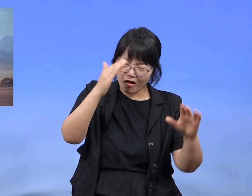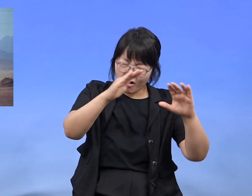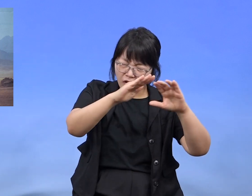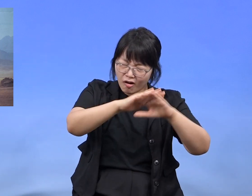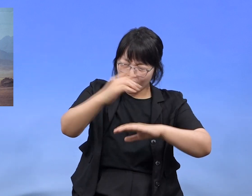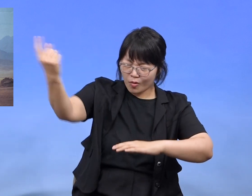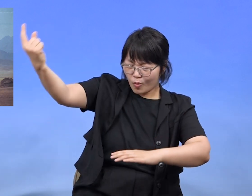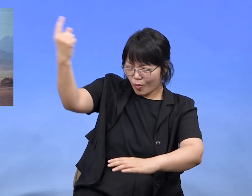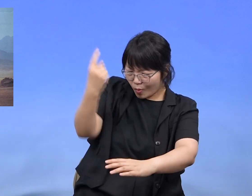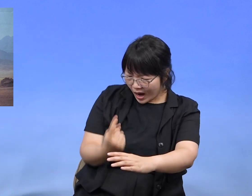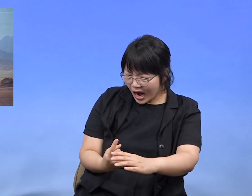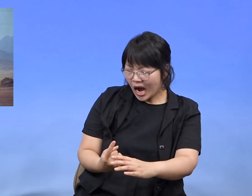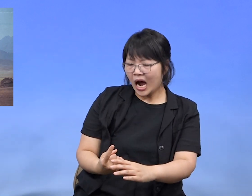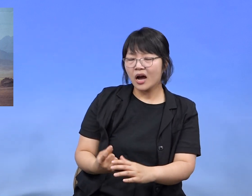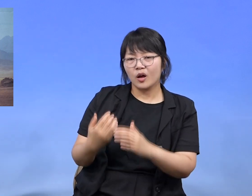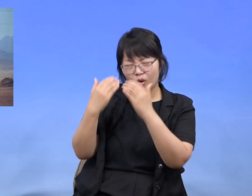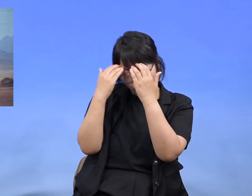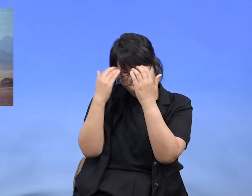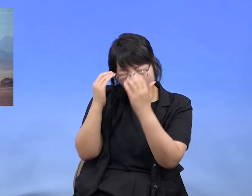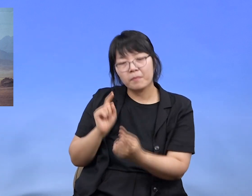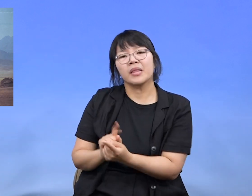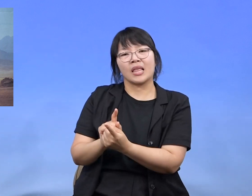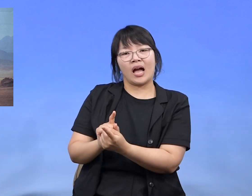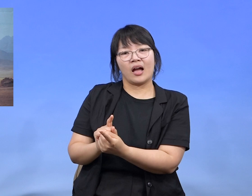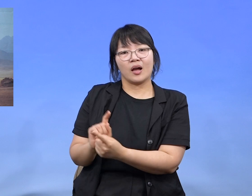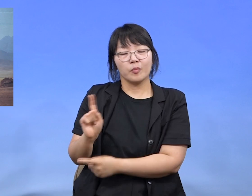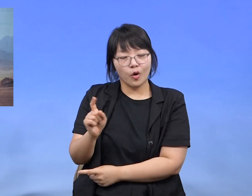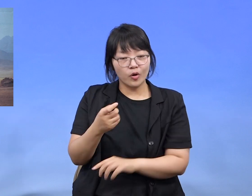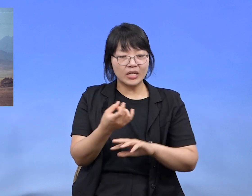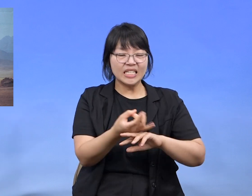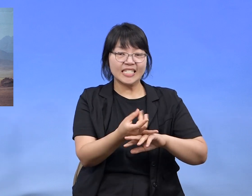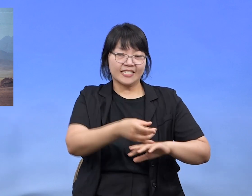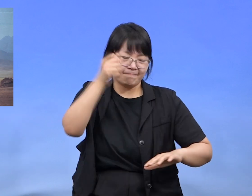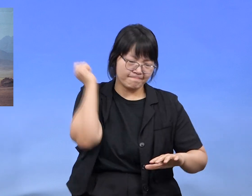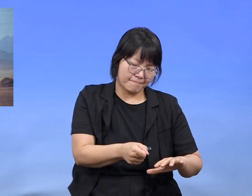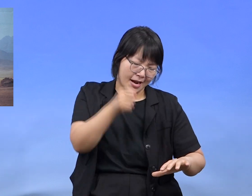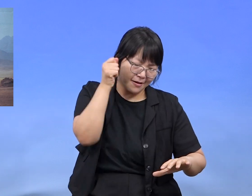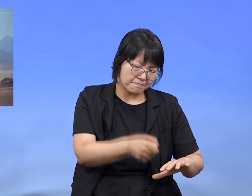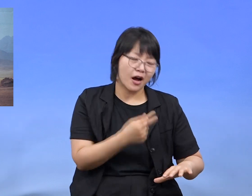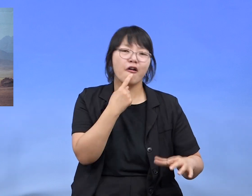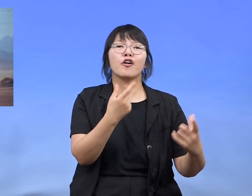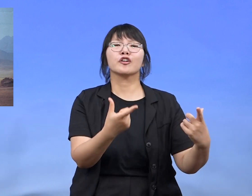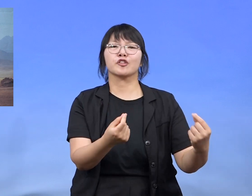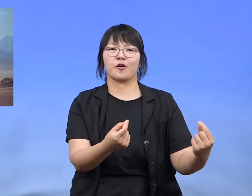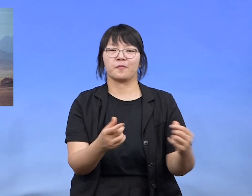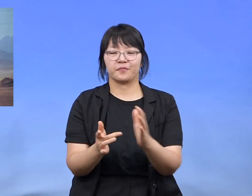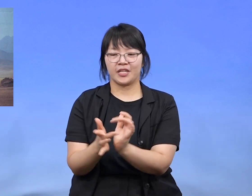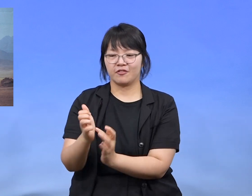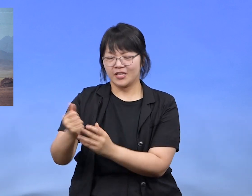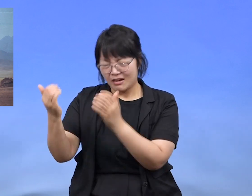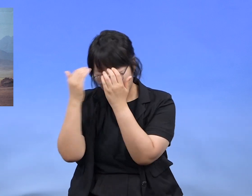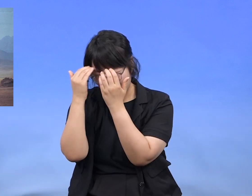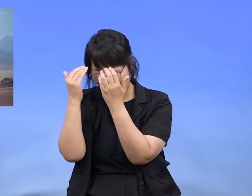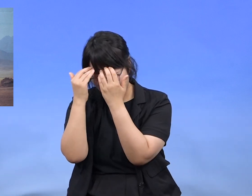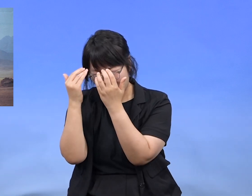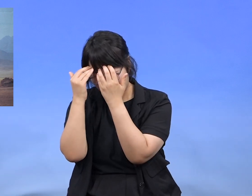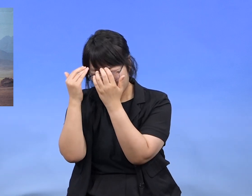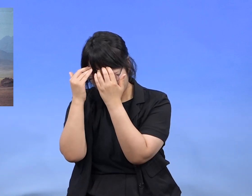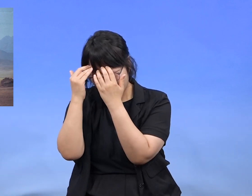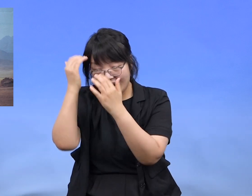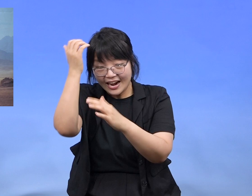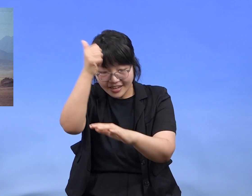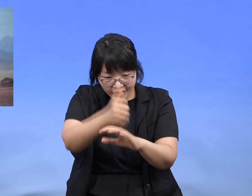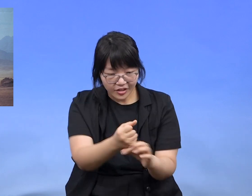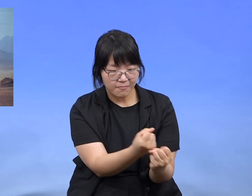그는 고난을 받으십니다. 마치 금을 때려 망치질을 통과하고 이 금촛대가